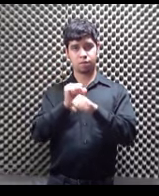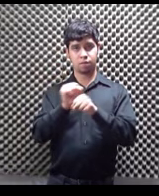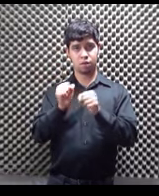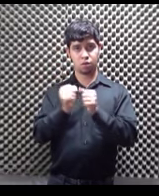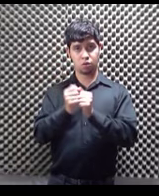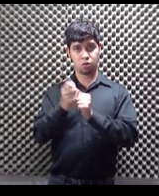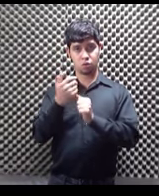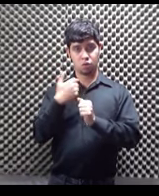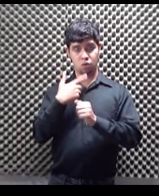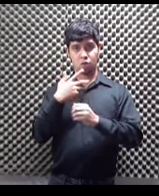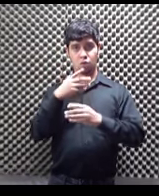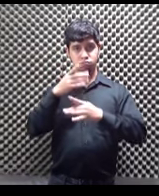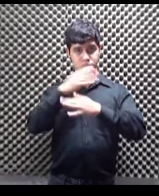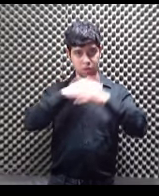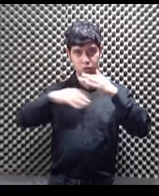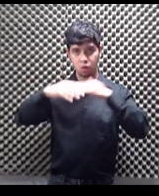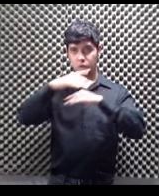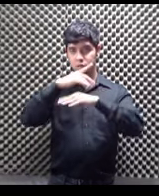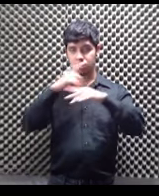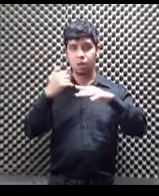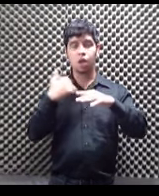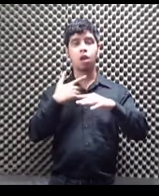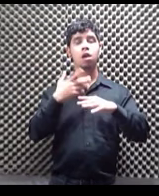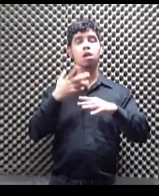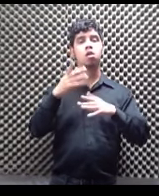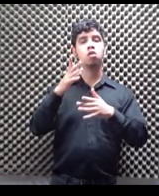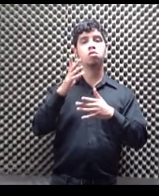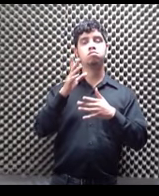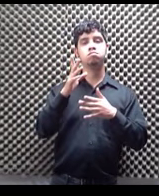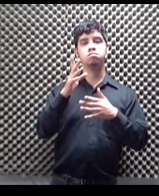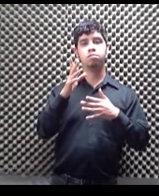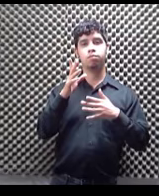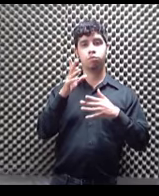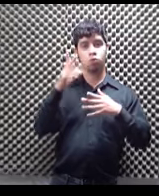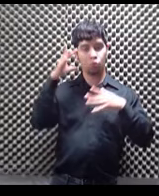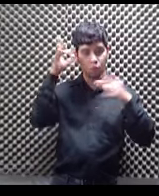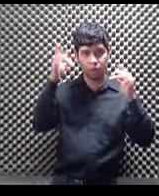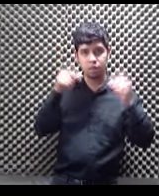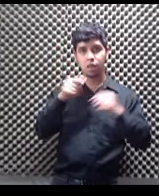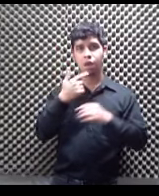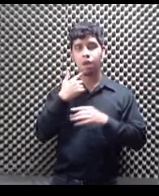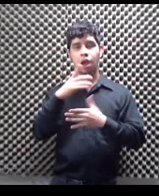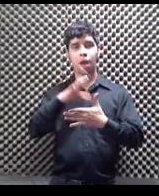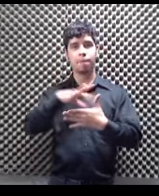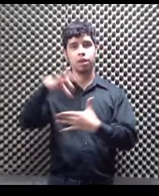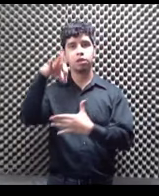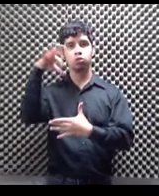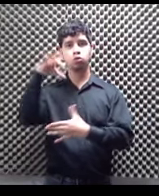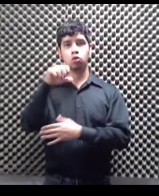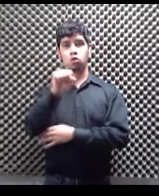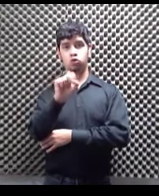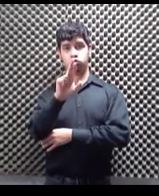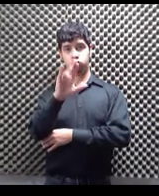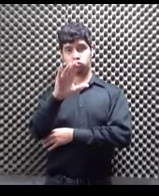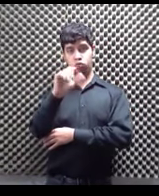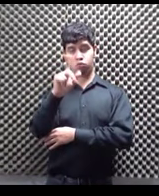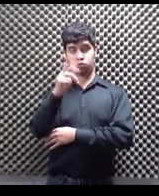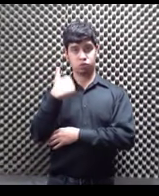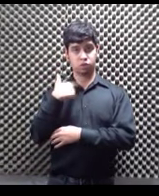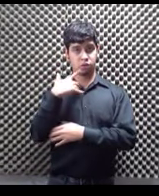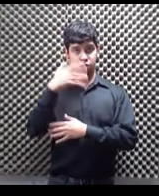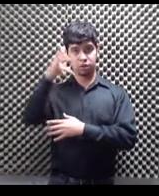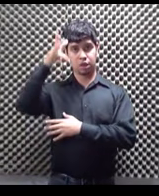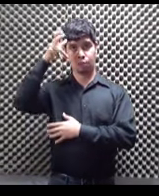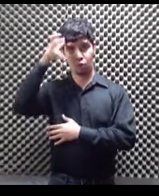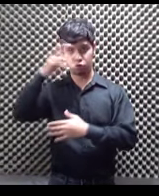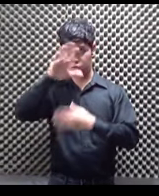de duendes y espíritus y súcubus y demonios. Y como estamos bien cerquita, la gente